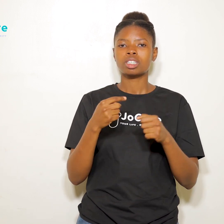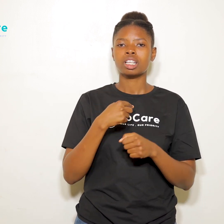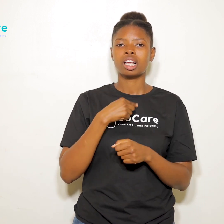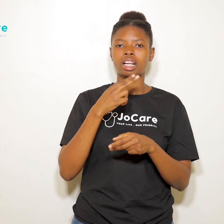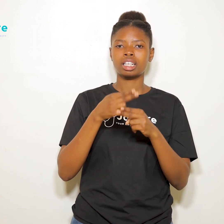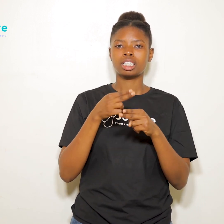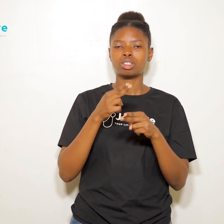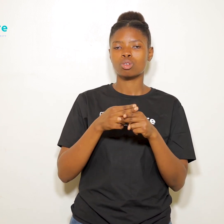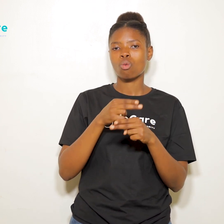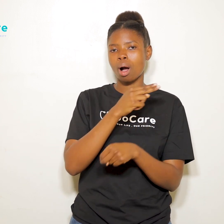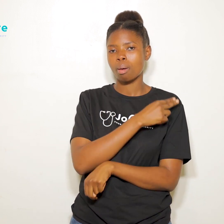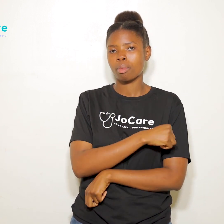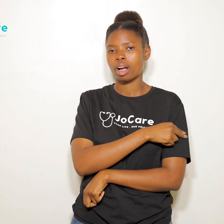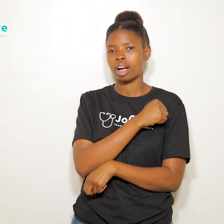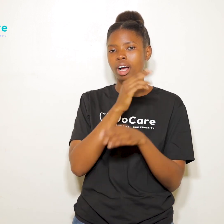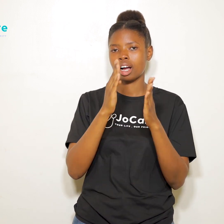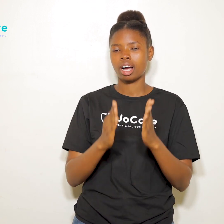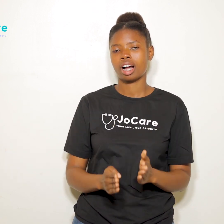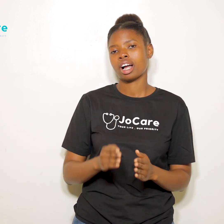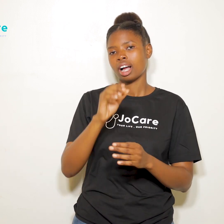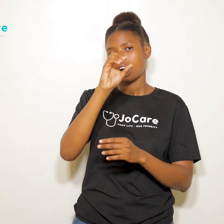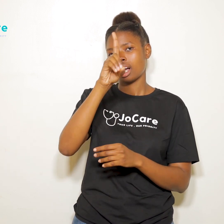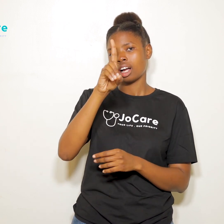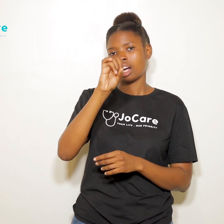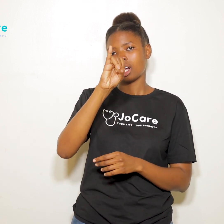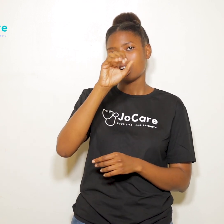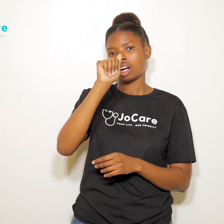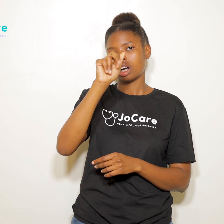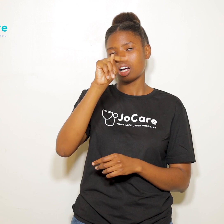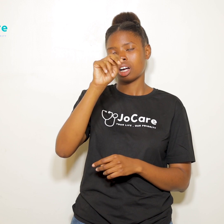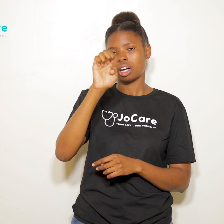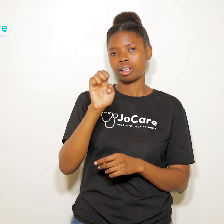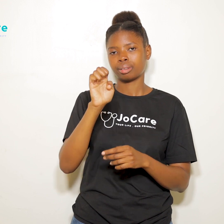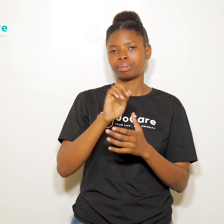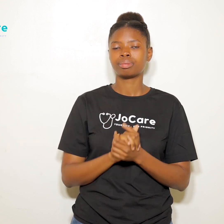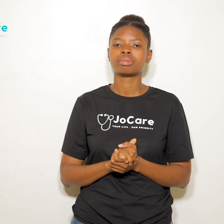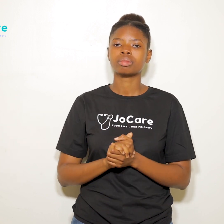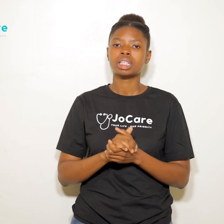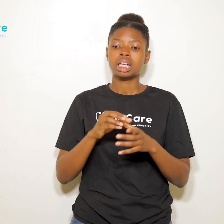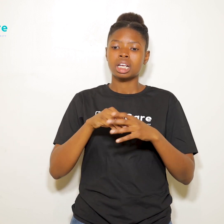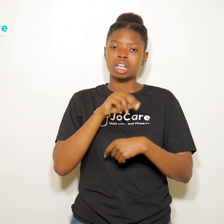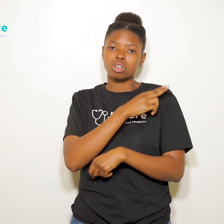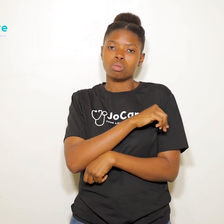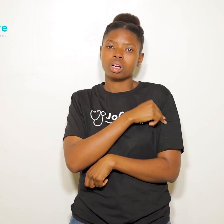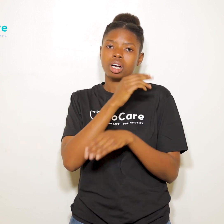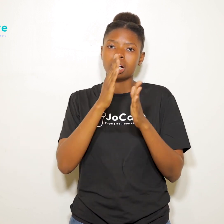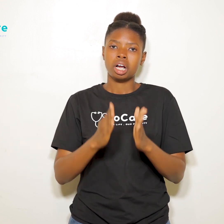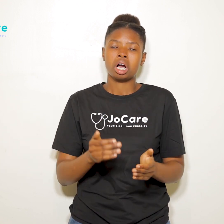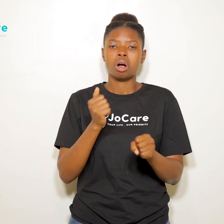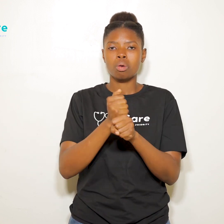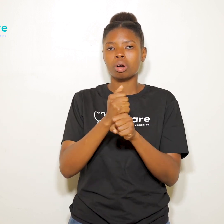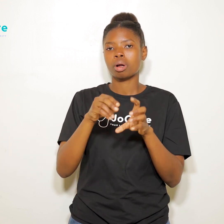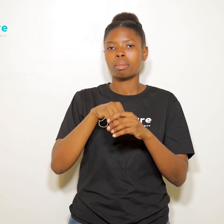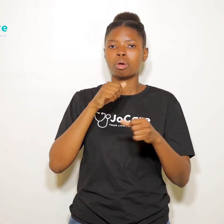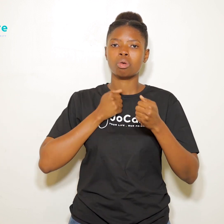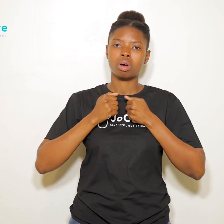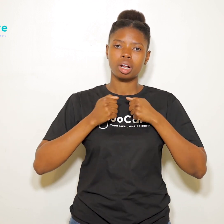nitwa muganga Diane Joyeuse Mutuyimana. Ndi umuganga nkorera mu Rwanda mu bitaro